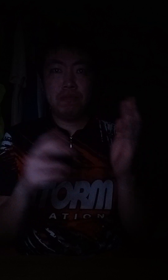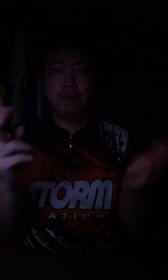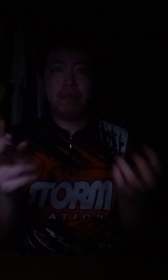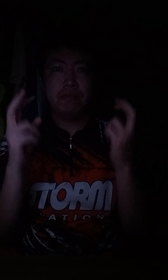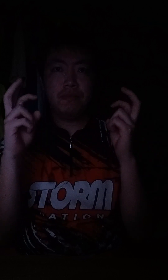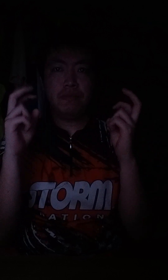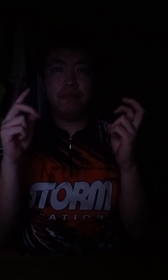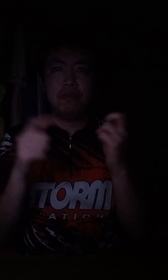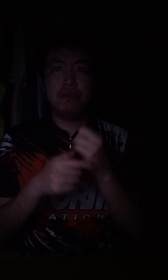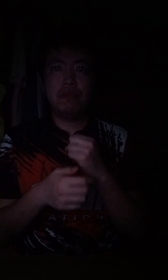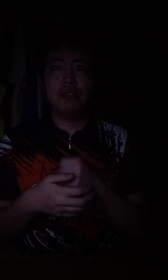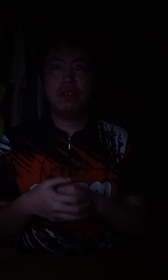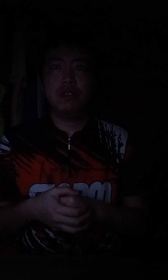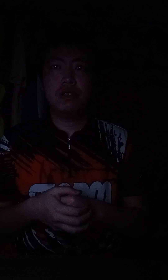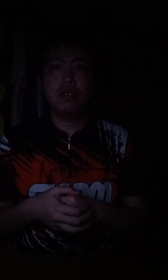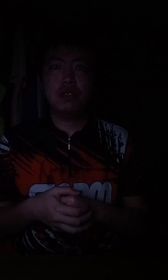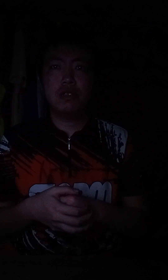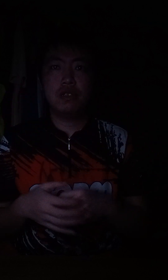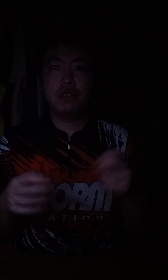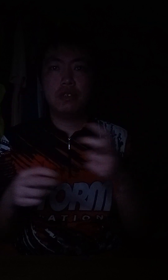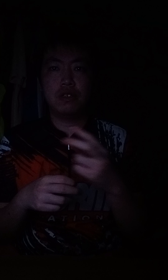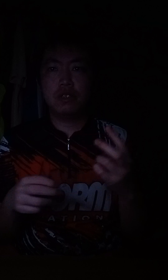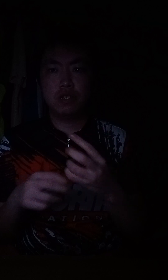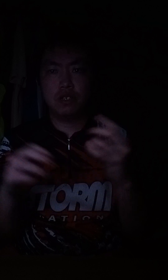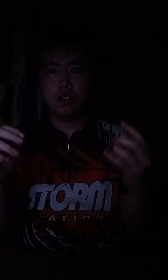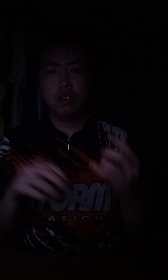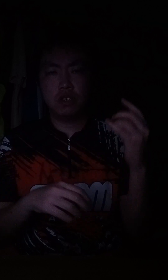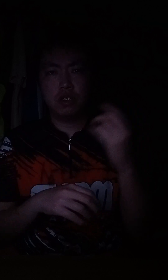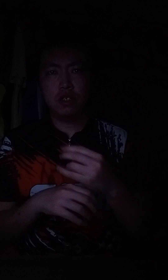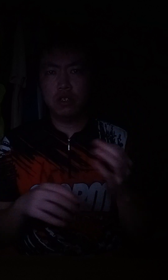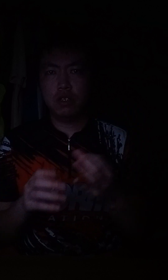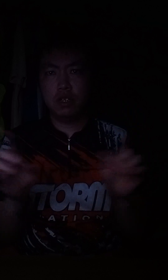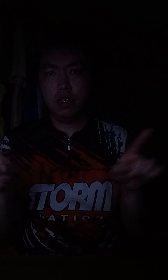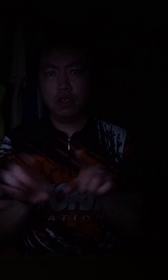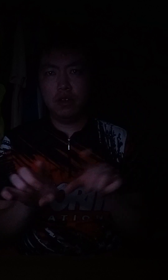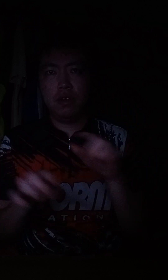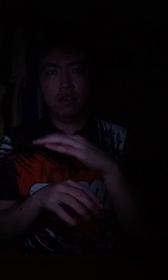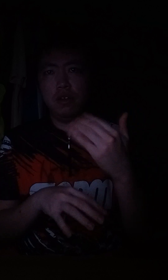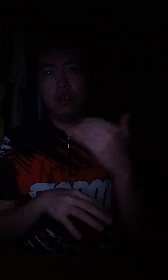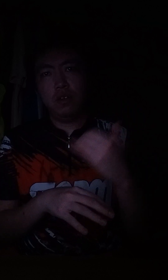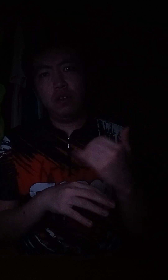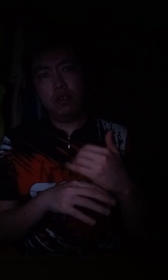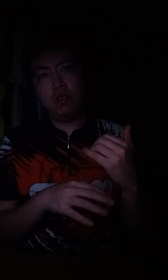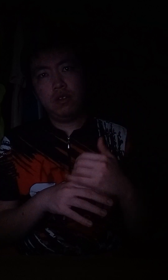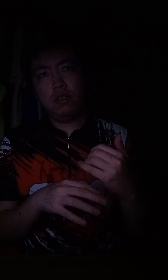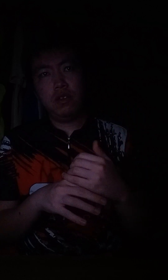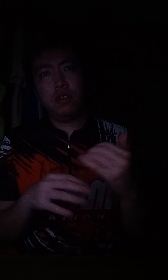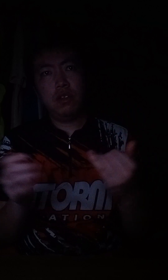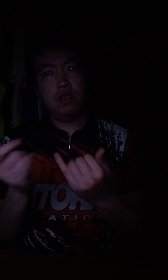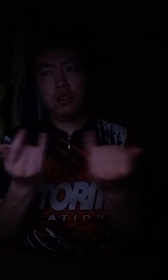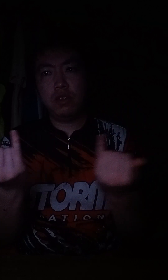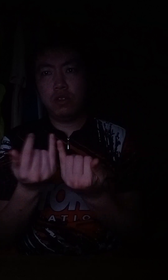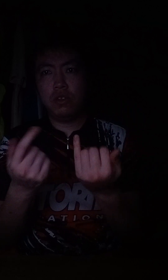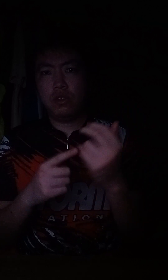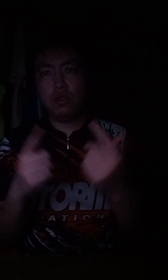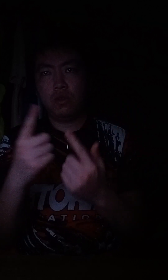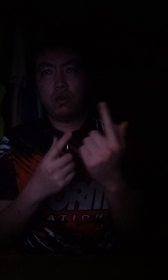파악됐습니다. 경찰은 국립과학수사연구원과 함께 차량 이상 여부 등 정확한 사고 경위를 파악할